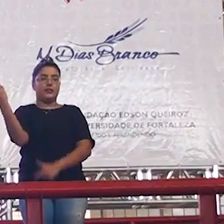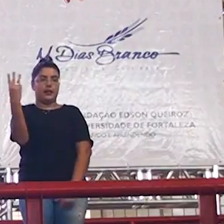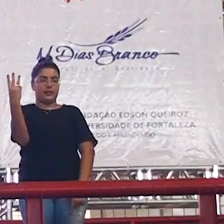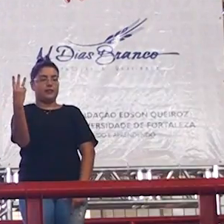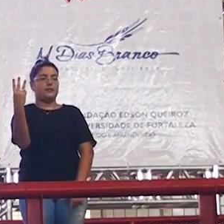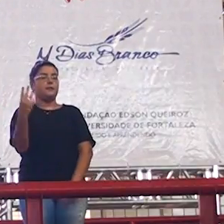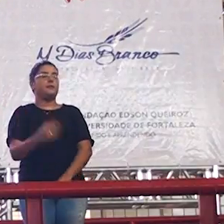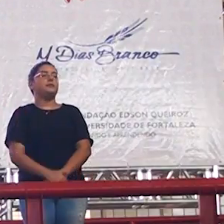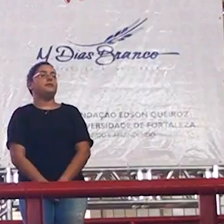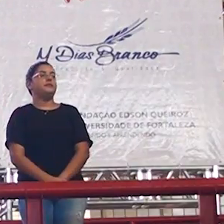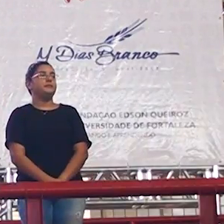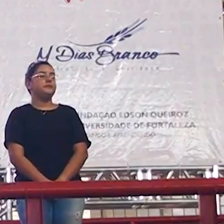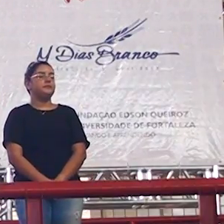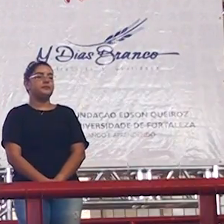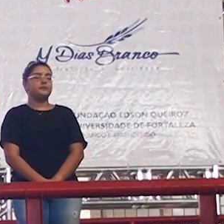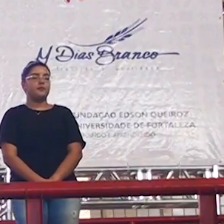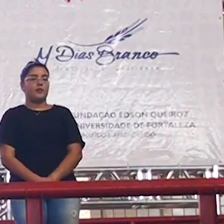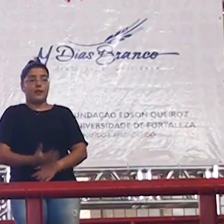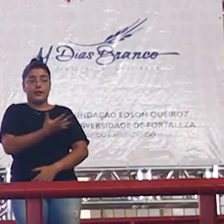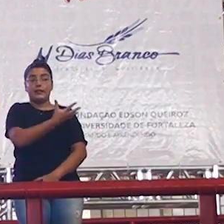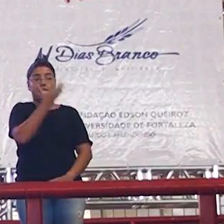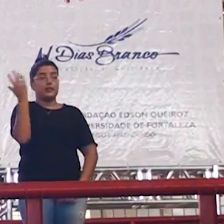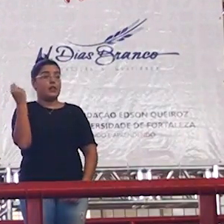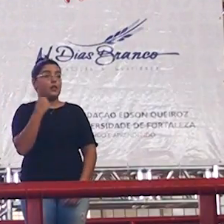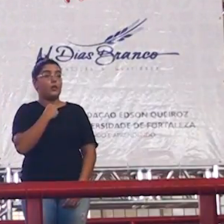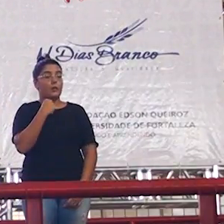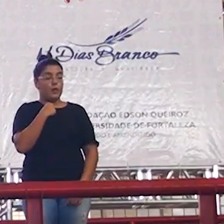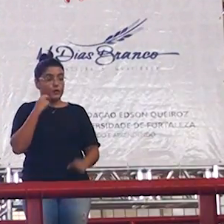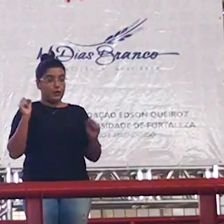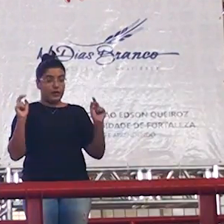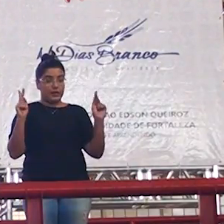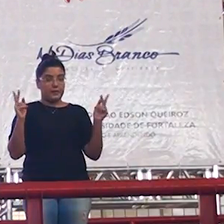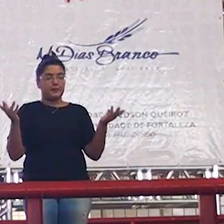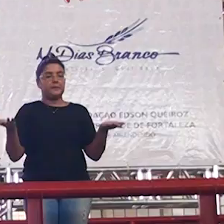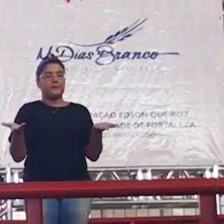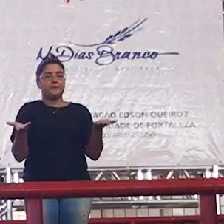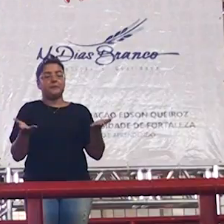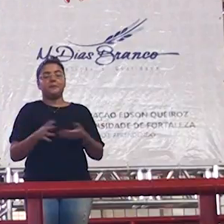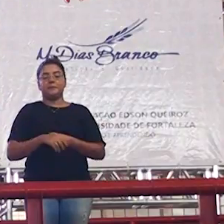mesma divisão elevada ao cubo, não esqueçam disso.